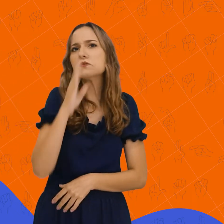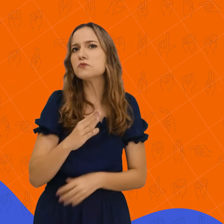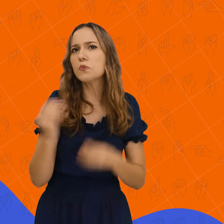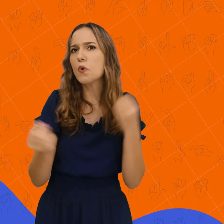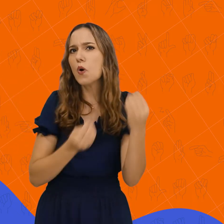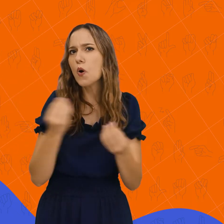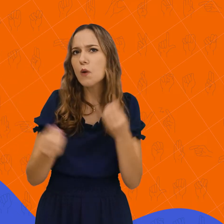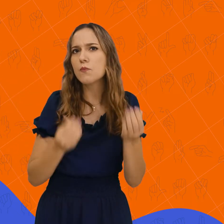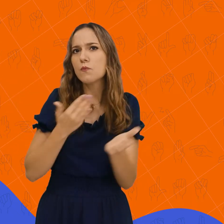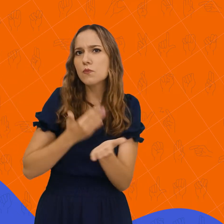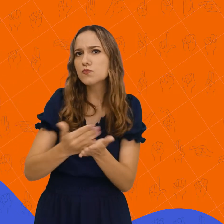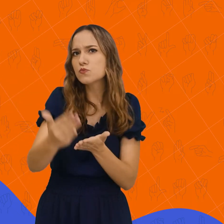Brasil.